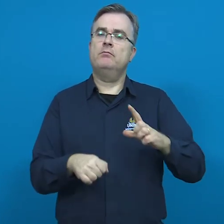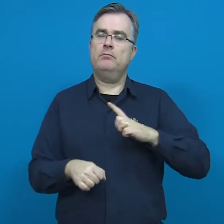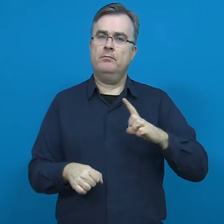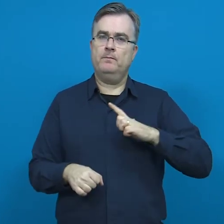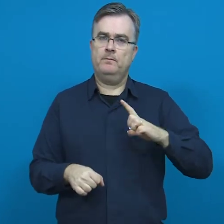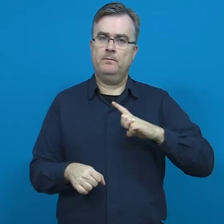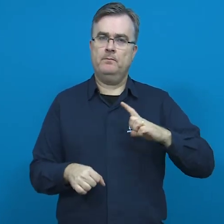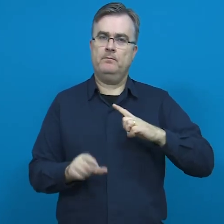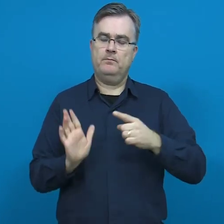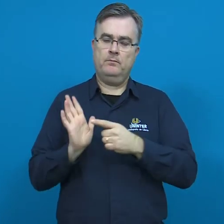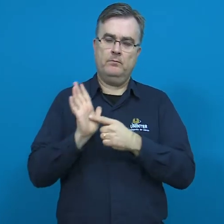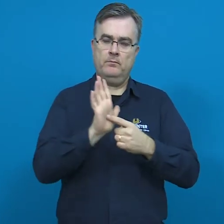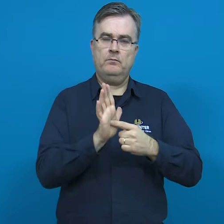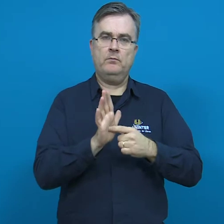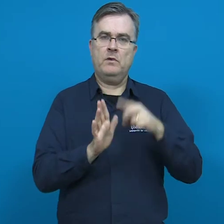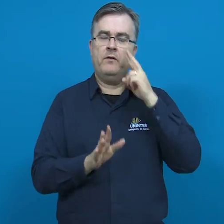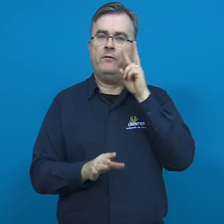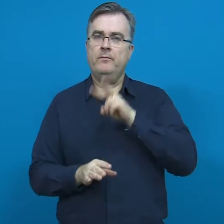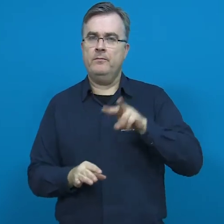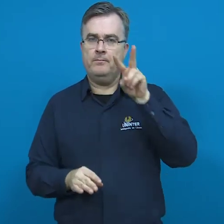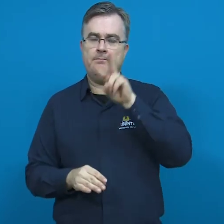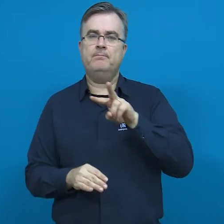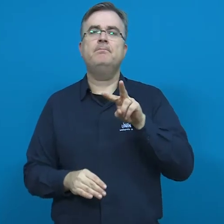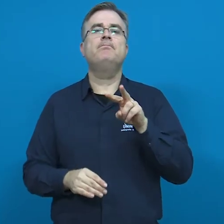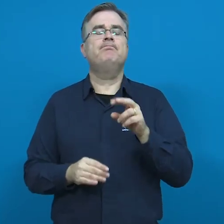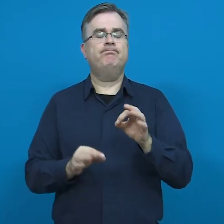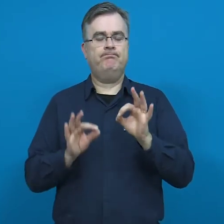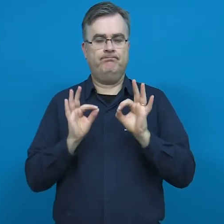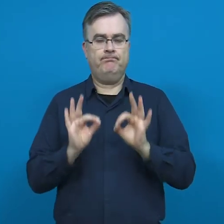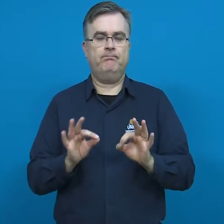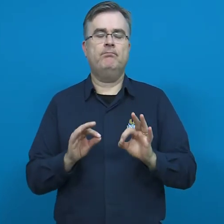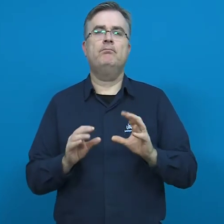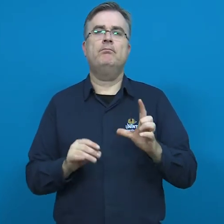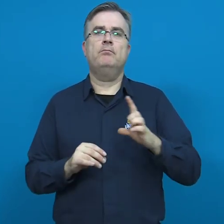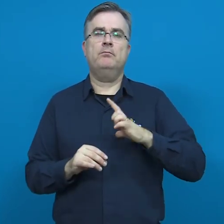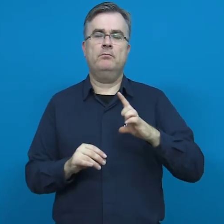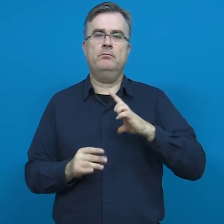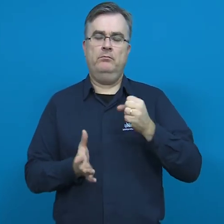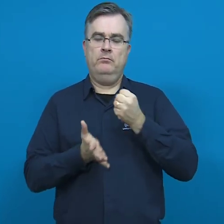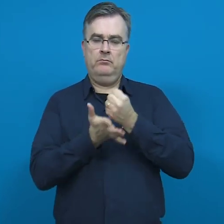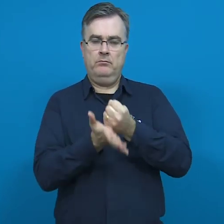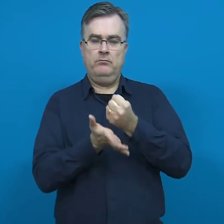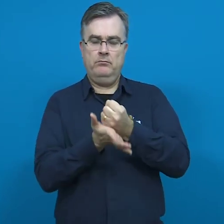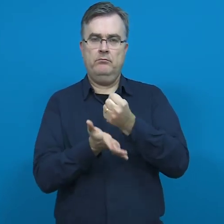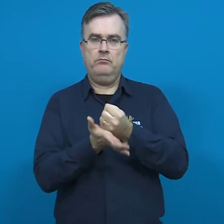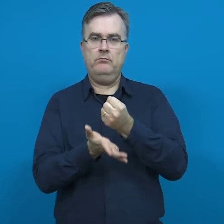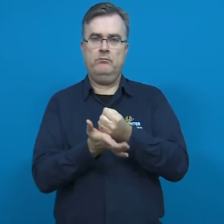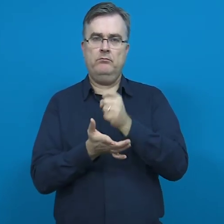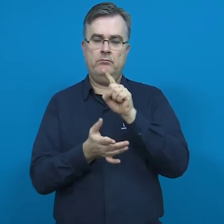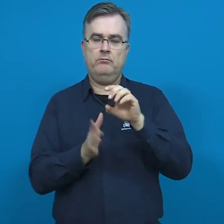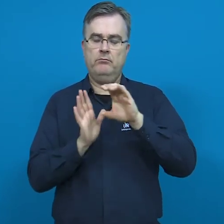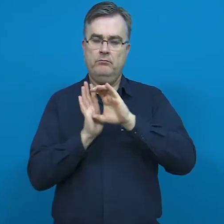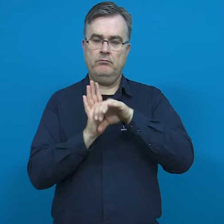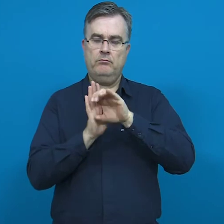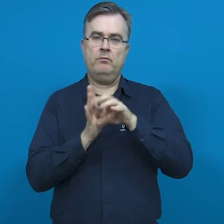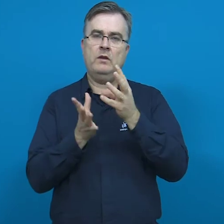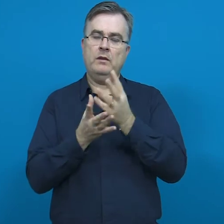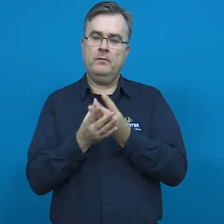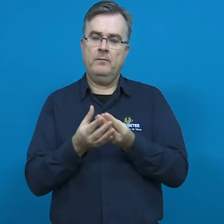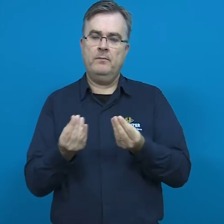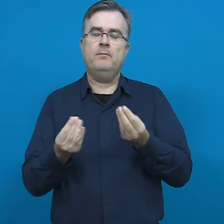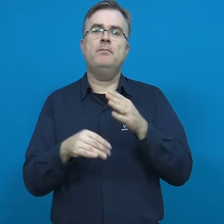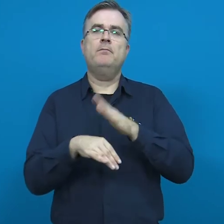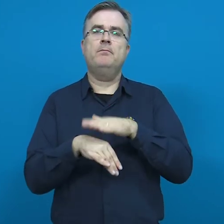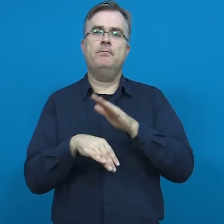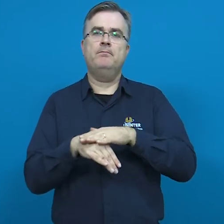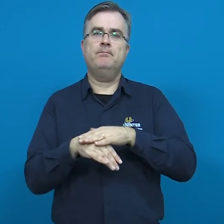que puder mostrar no visual é o ideal para estar ajudando a esses